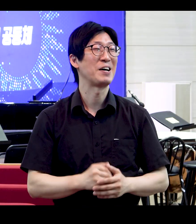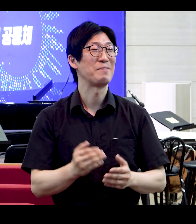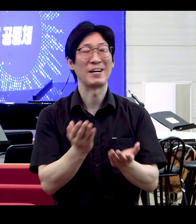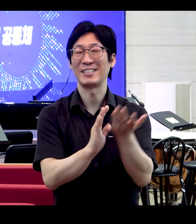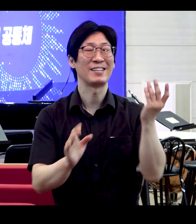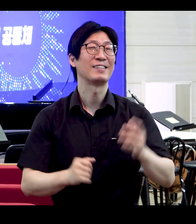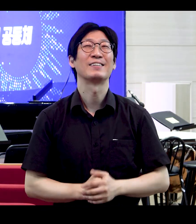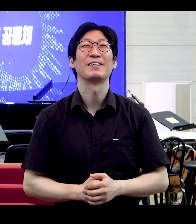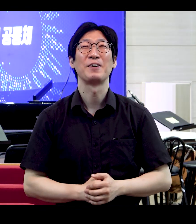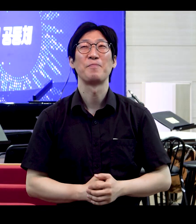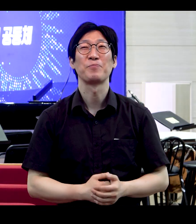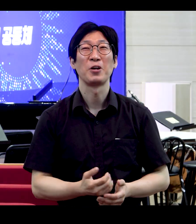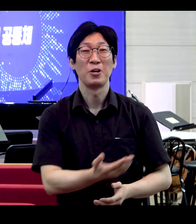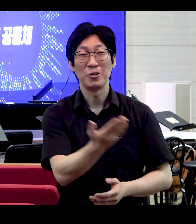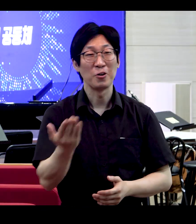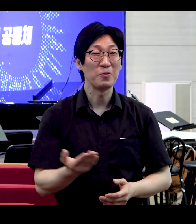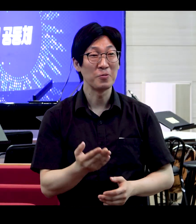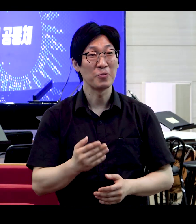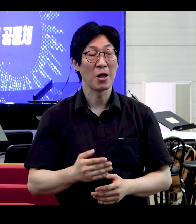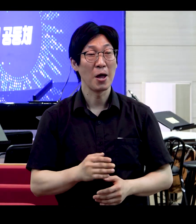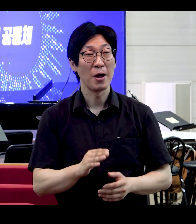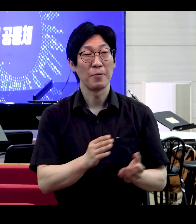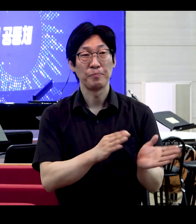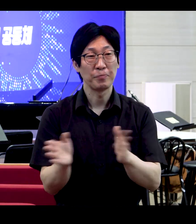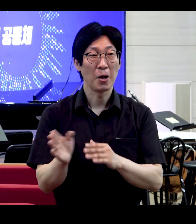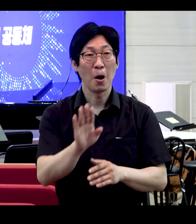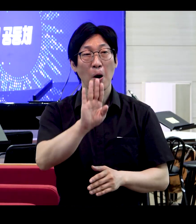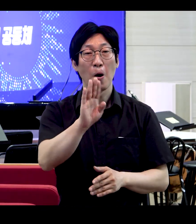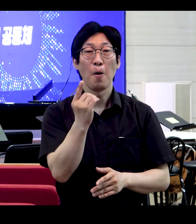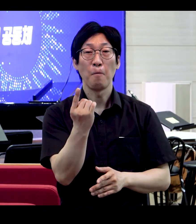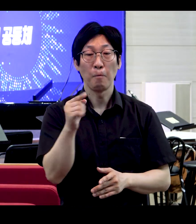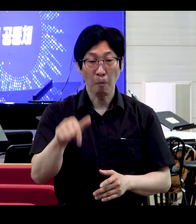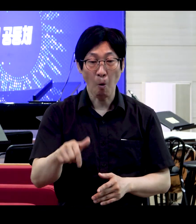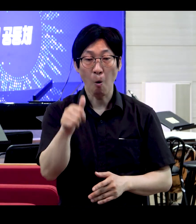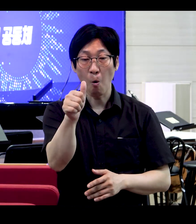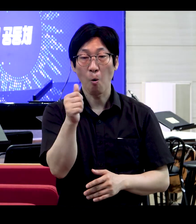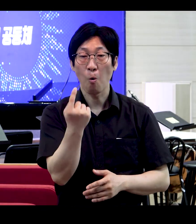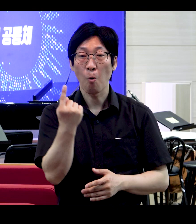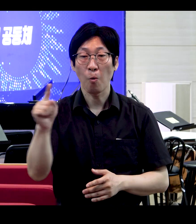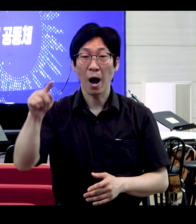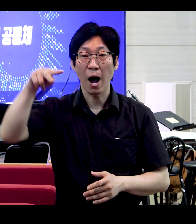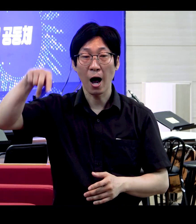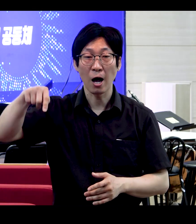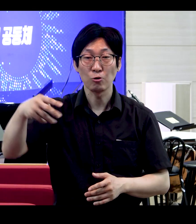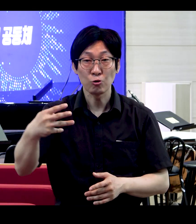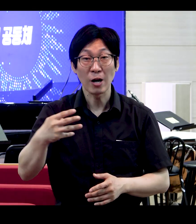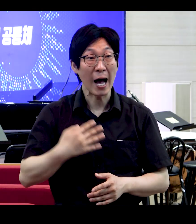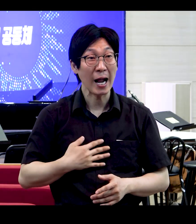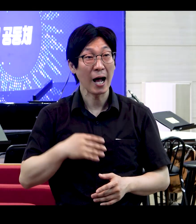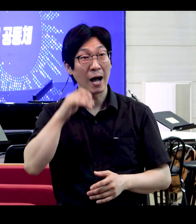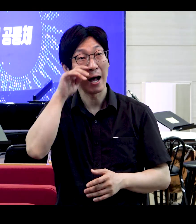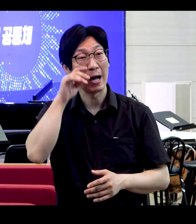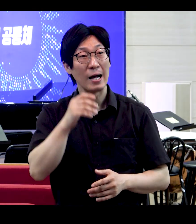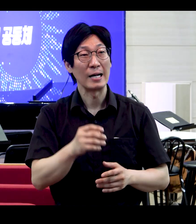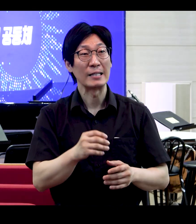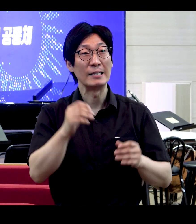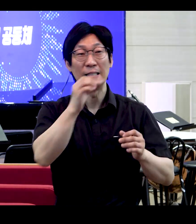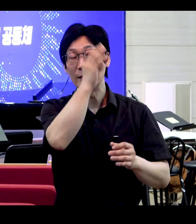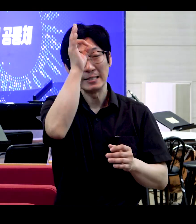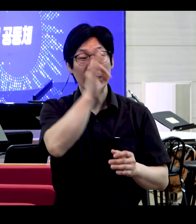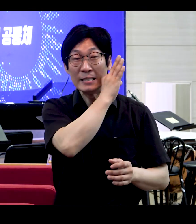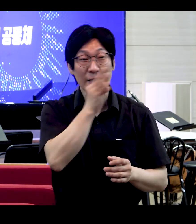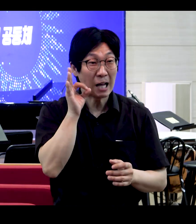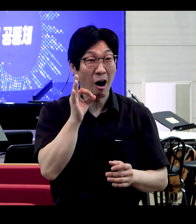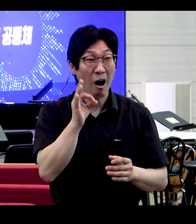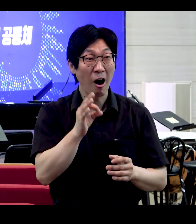복화술이라고 하는 거 아시죠? 이렇게 인형 움직이면서 입 안 움직이고 말 소리 내서 하는 그 인형이 말하는 것처럼 하는 그